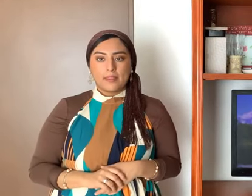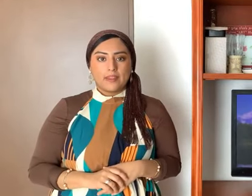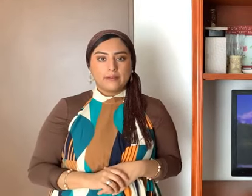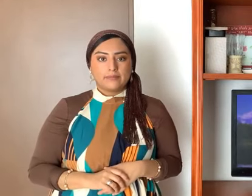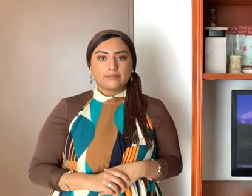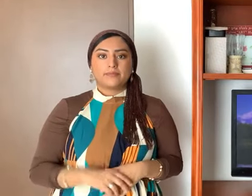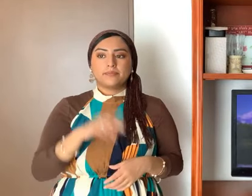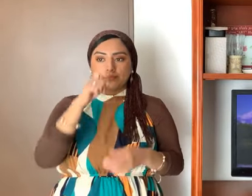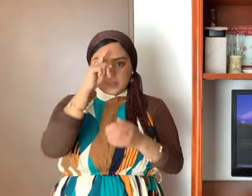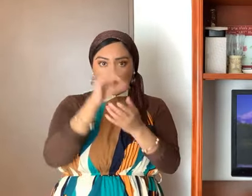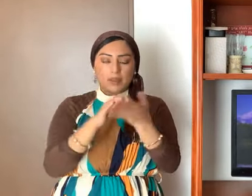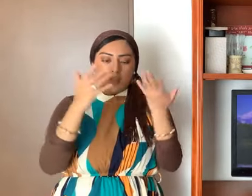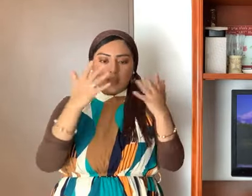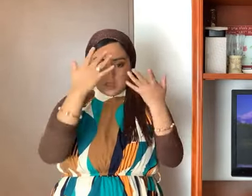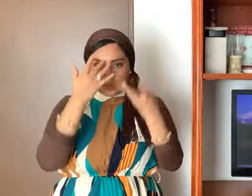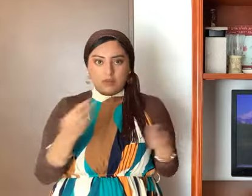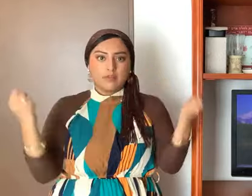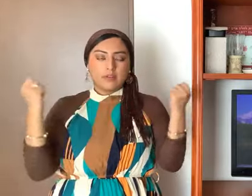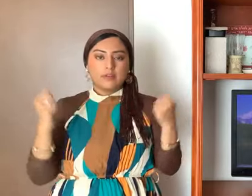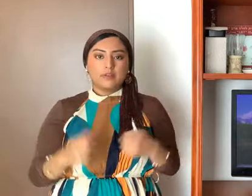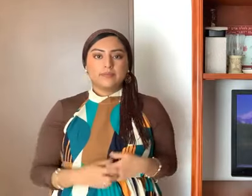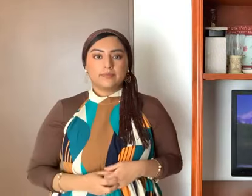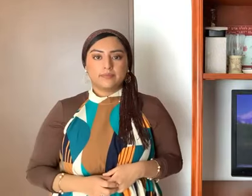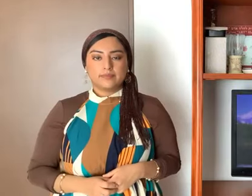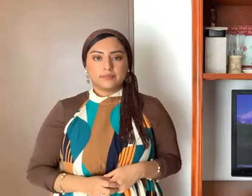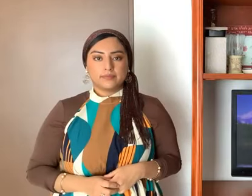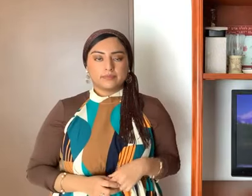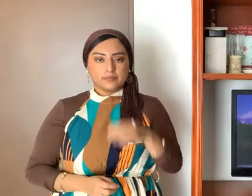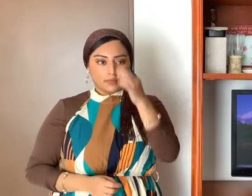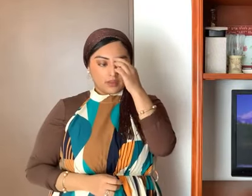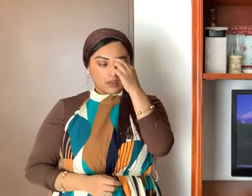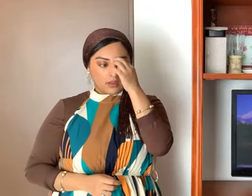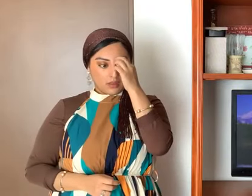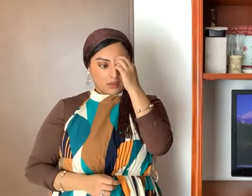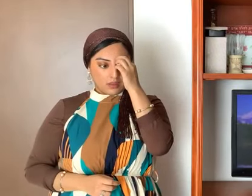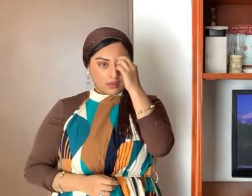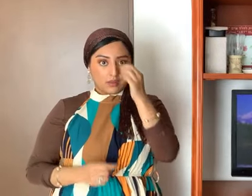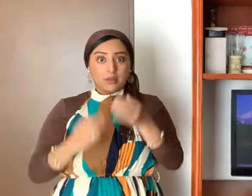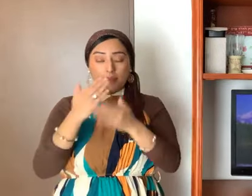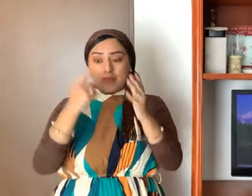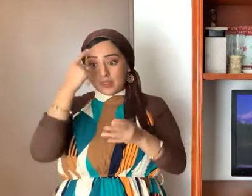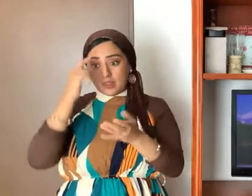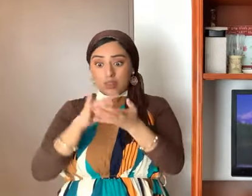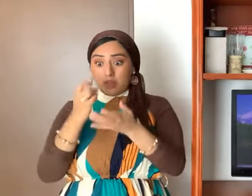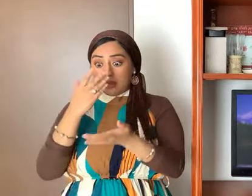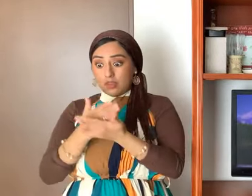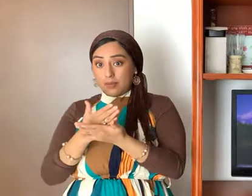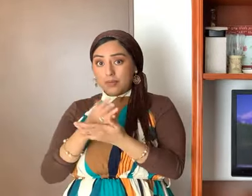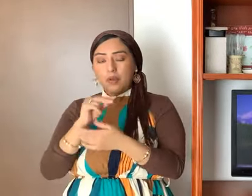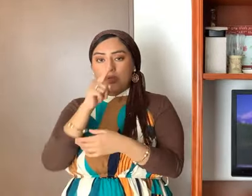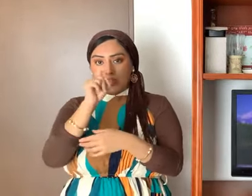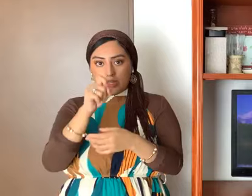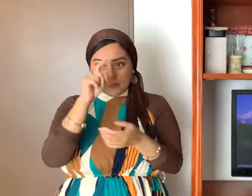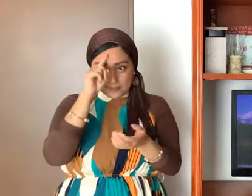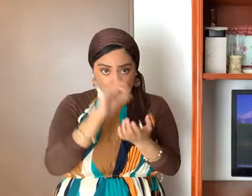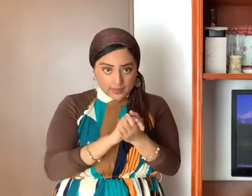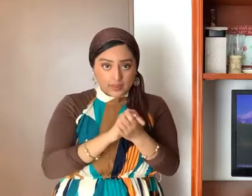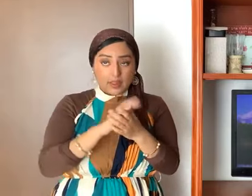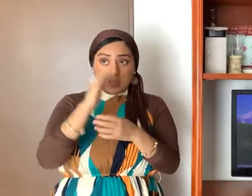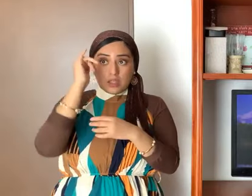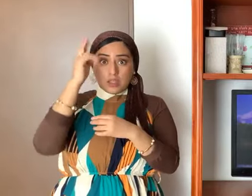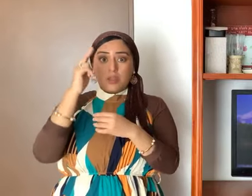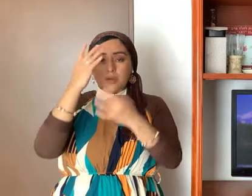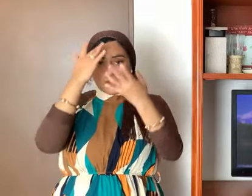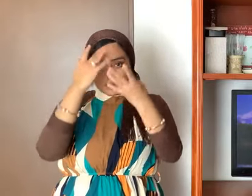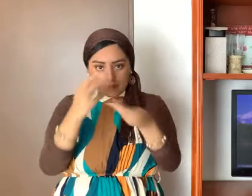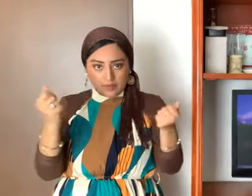creer que ya estás sano. Pero entonces, ¿me dejo de tomar las medicinas? No. Tú debes de creer que el Eterno te